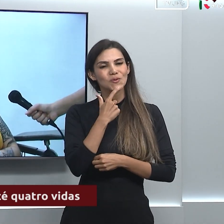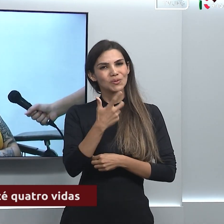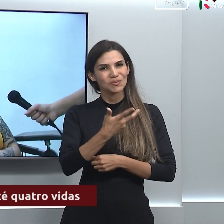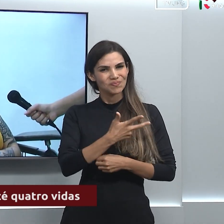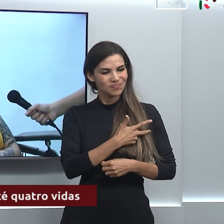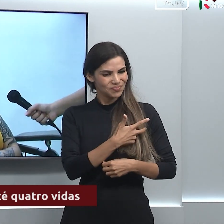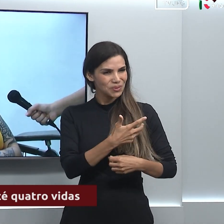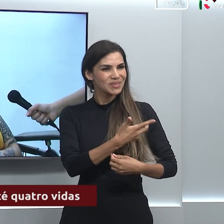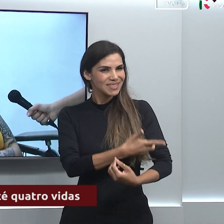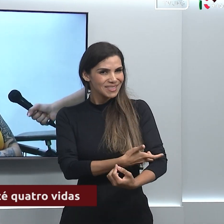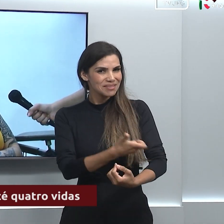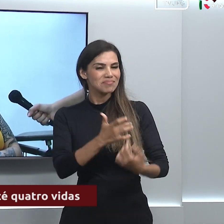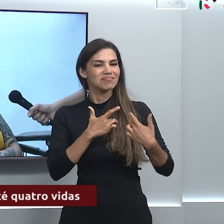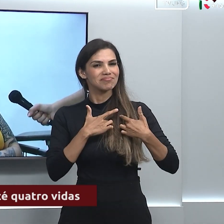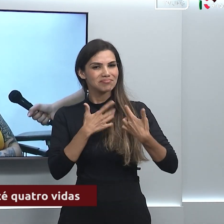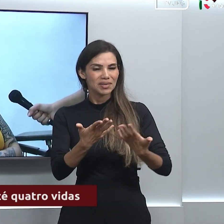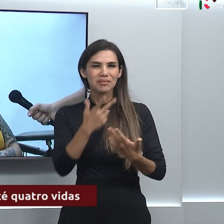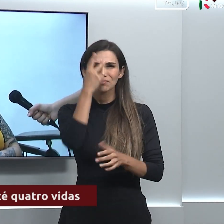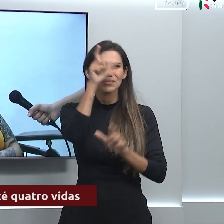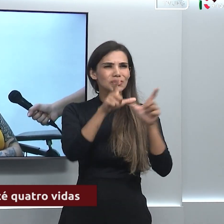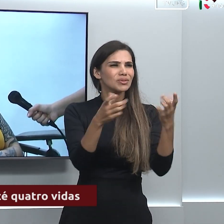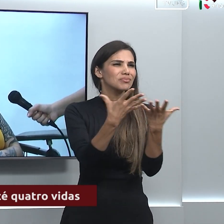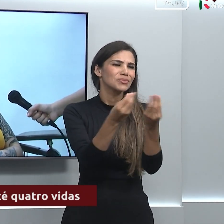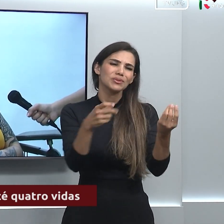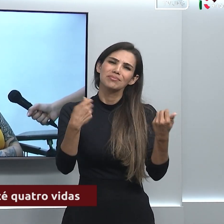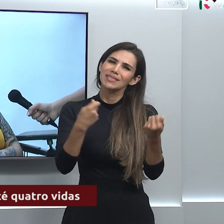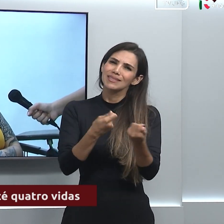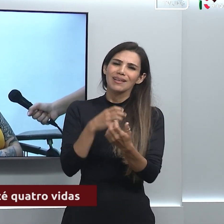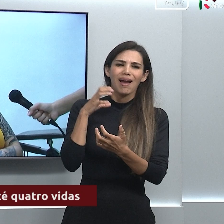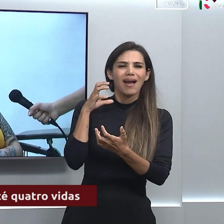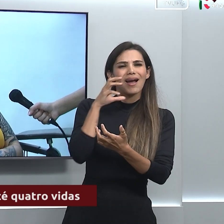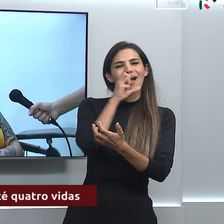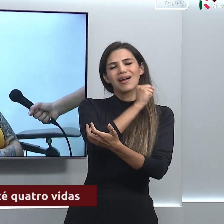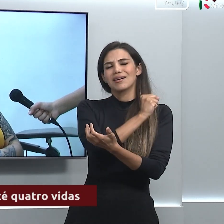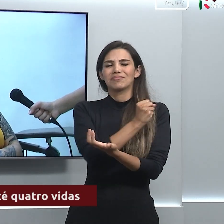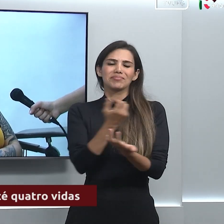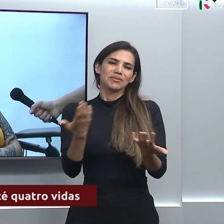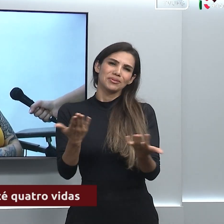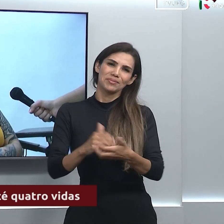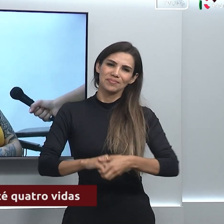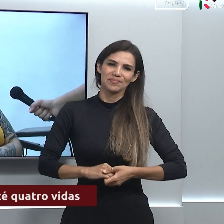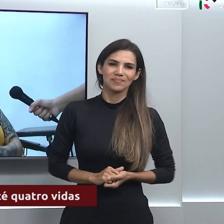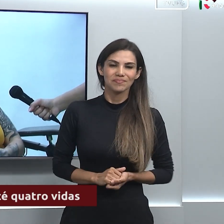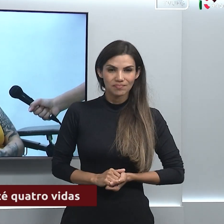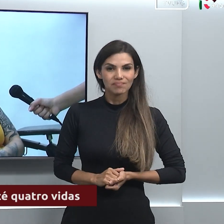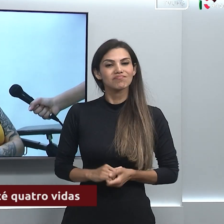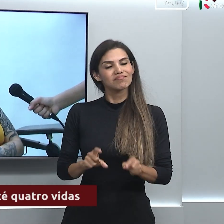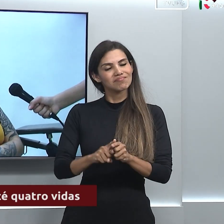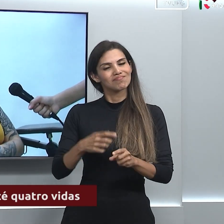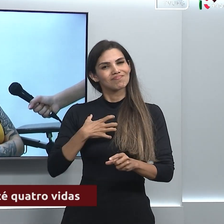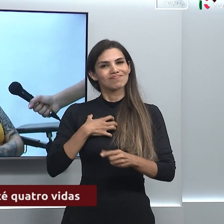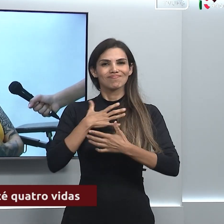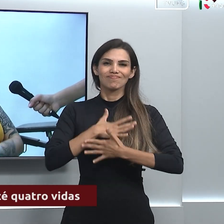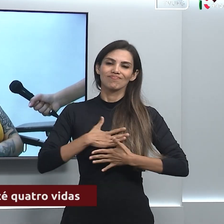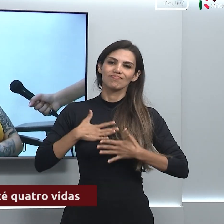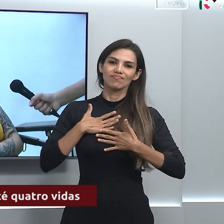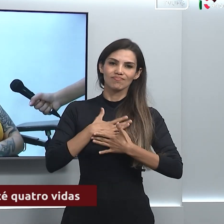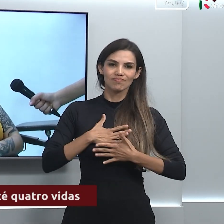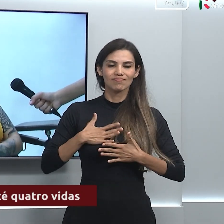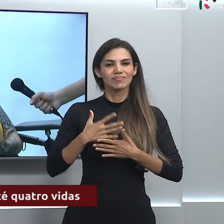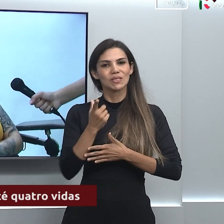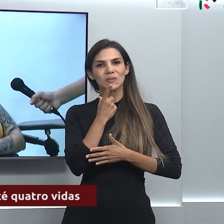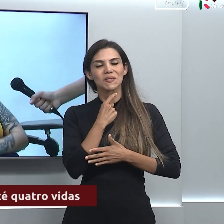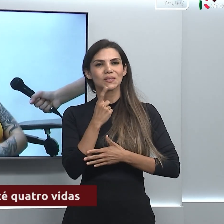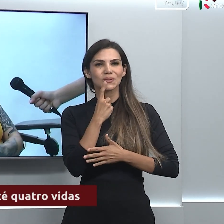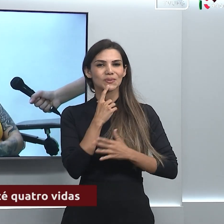de gente que precisa e é tão rapidinho, não custa nada, assim. E é um prazer poder